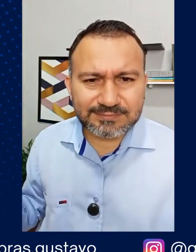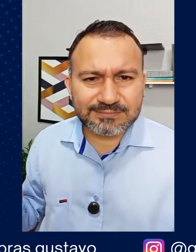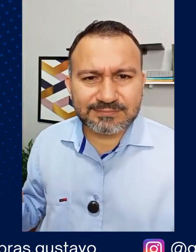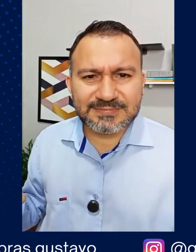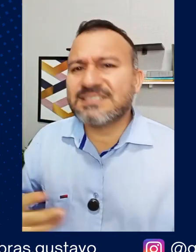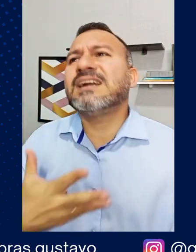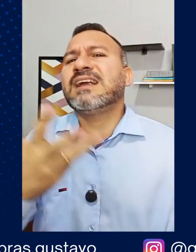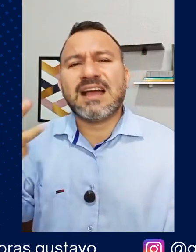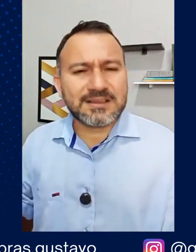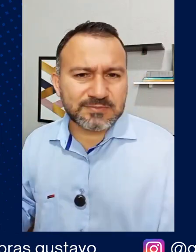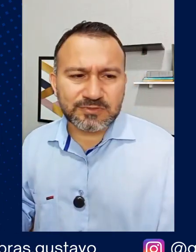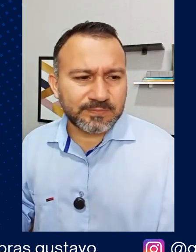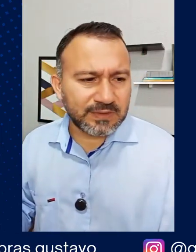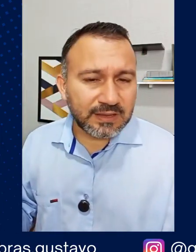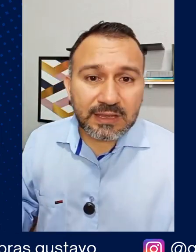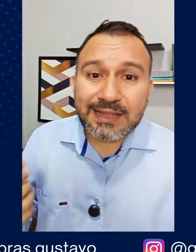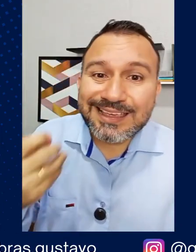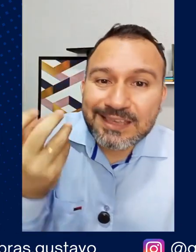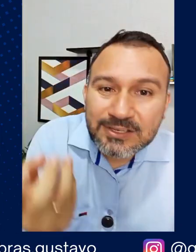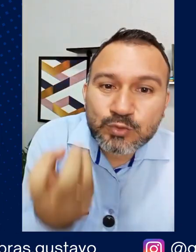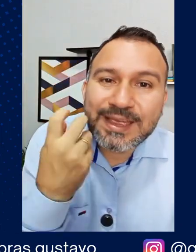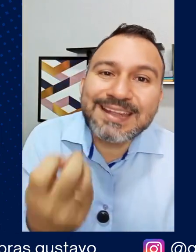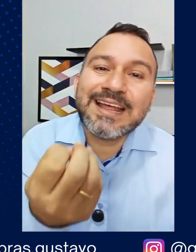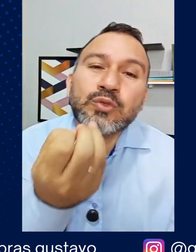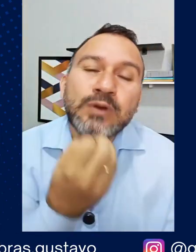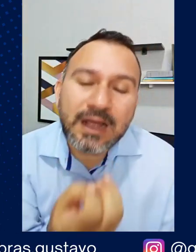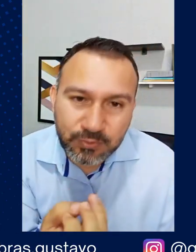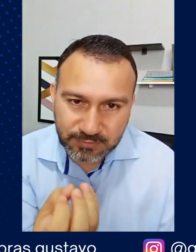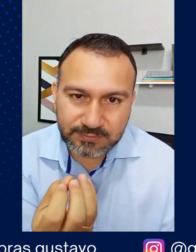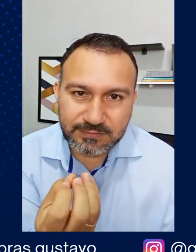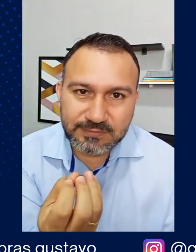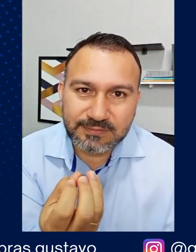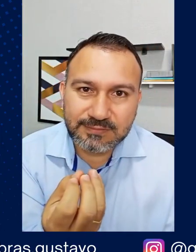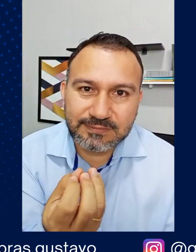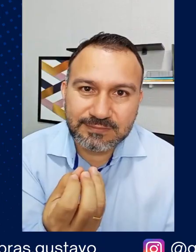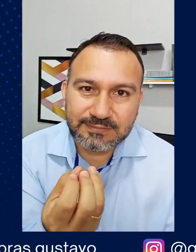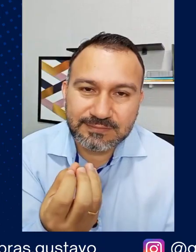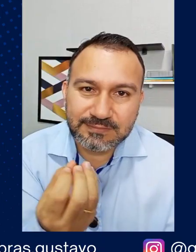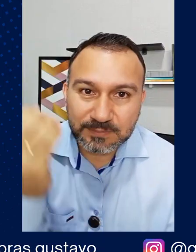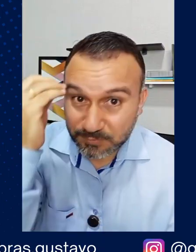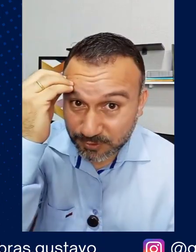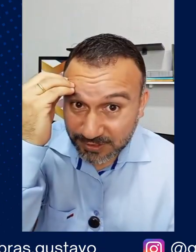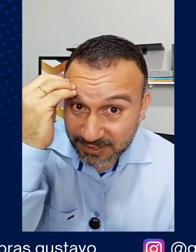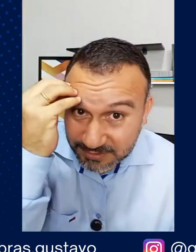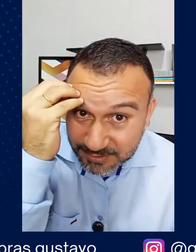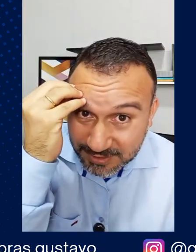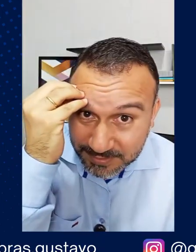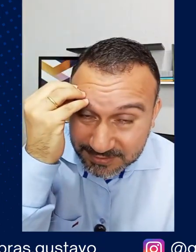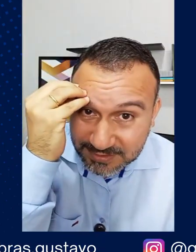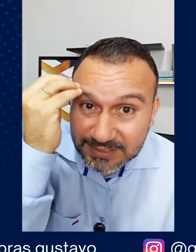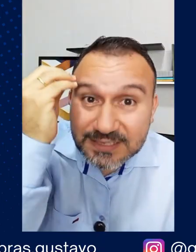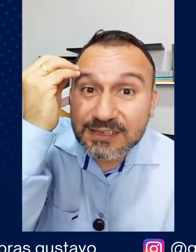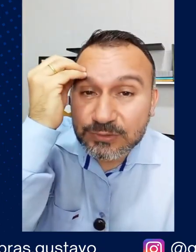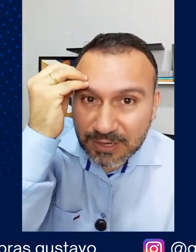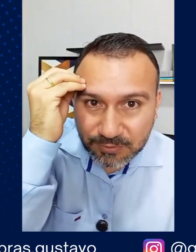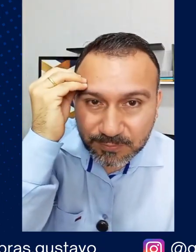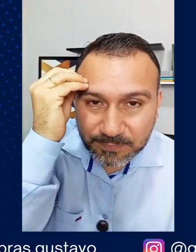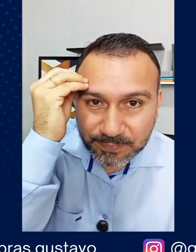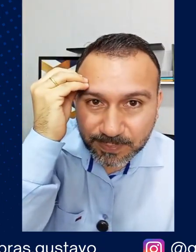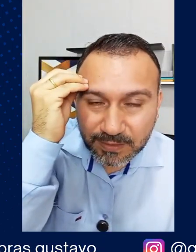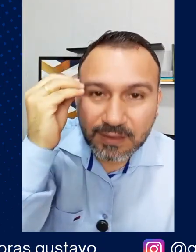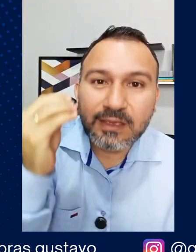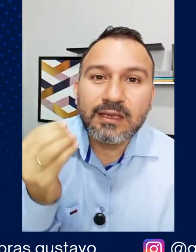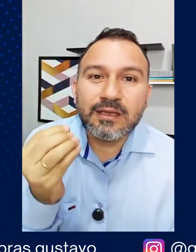desdém, sarcasmo. Isso é natural. Coloca isso na sua cabeça. Isso é